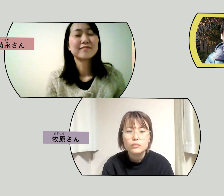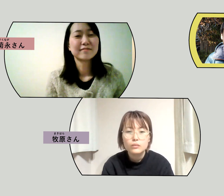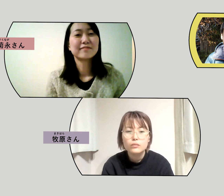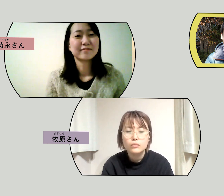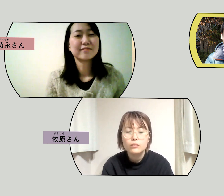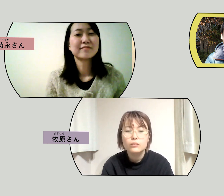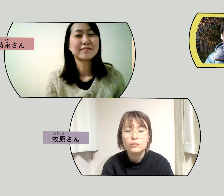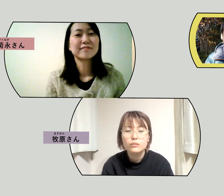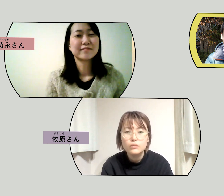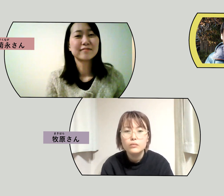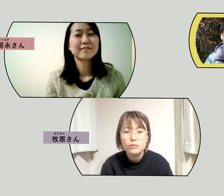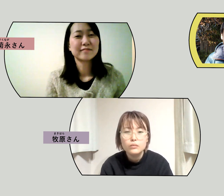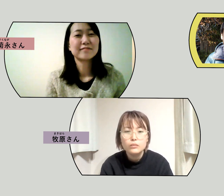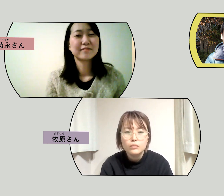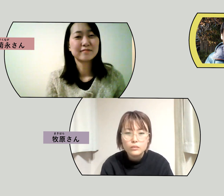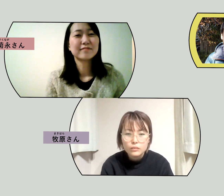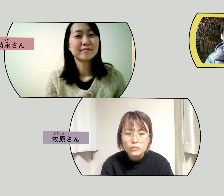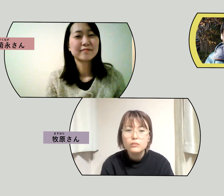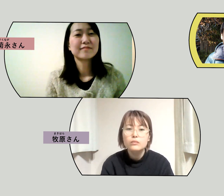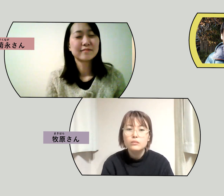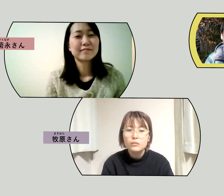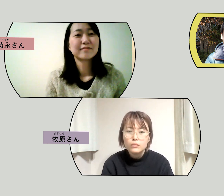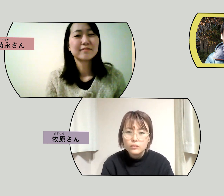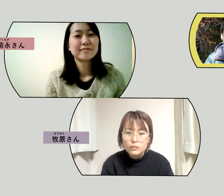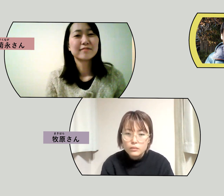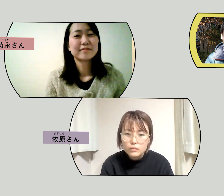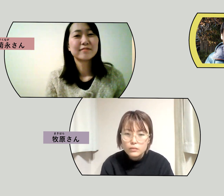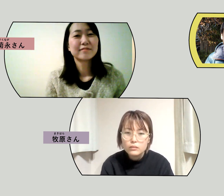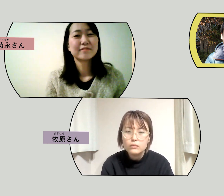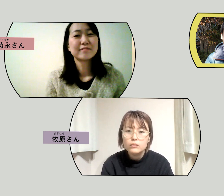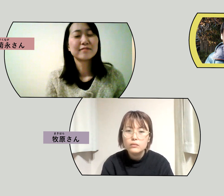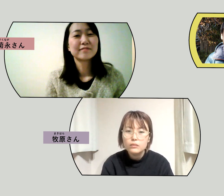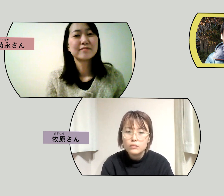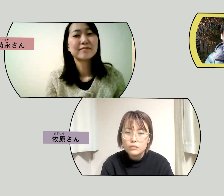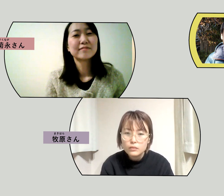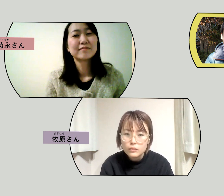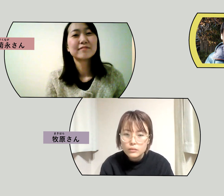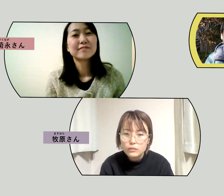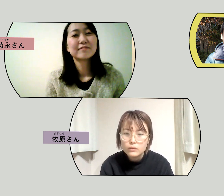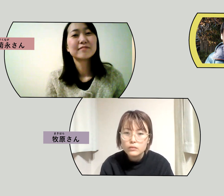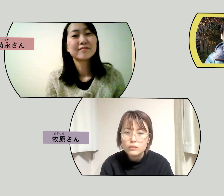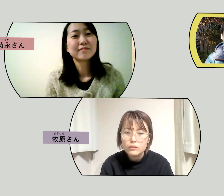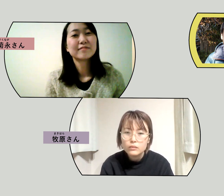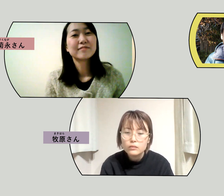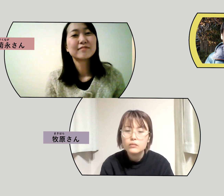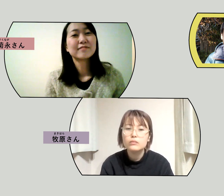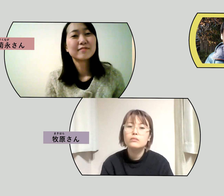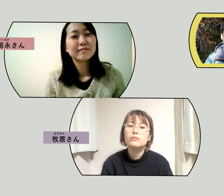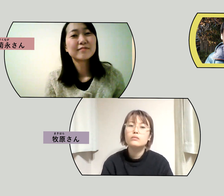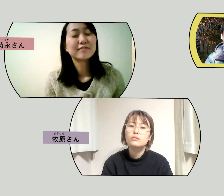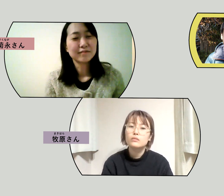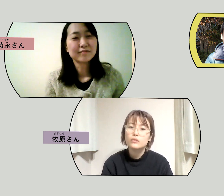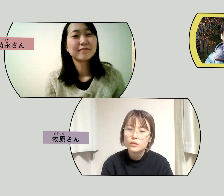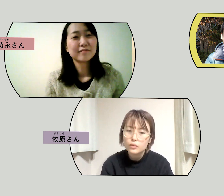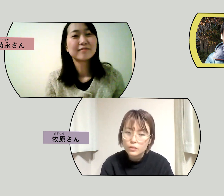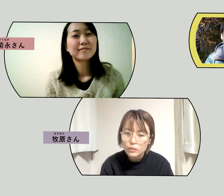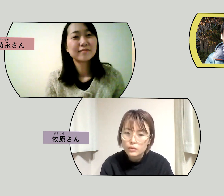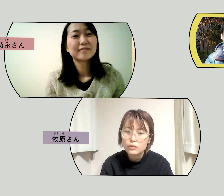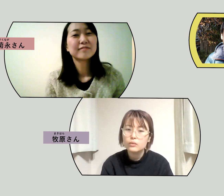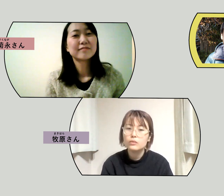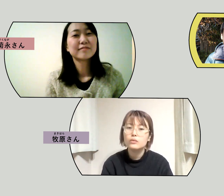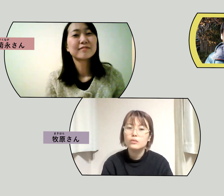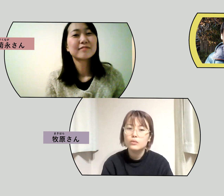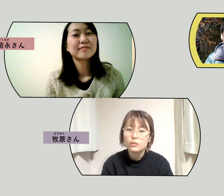のが書くのが難しいというか変に書くとありえない形の顔が言葉になってしまったりするのでこういう人が